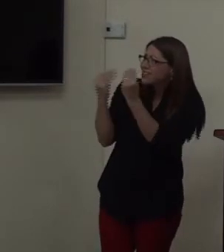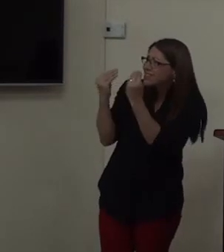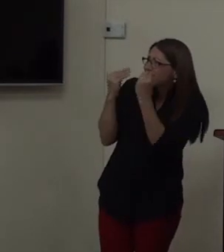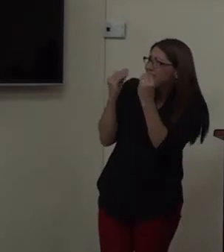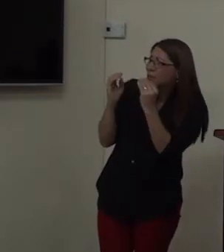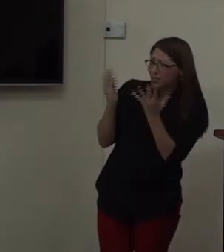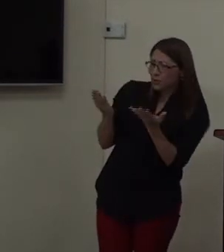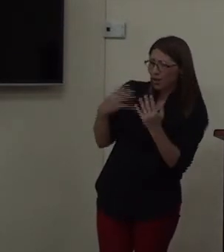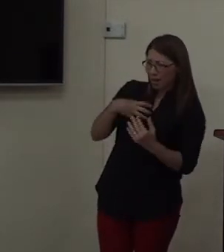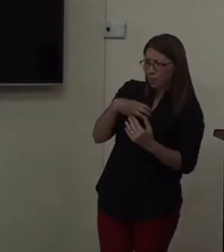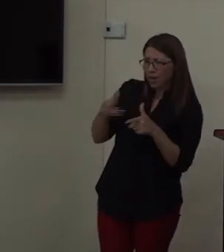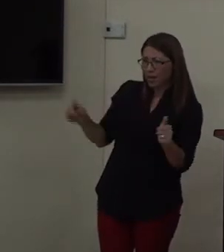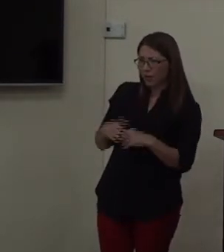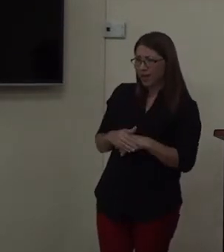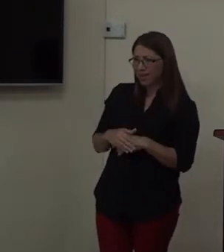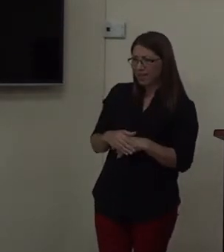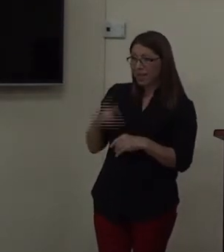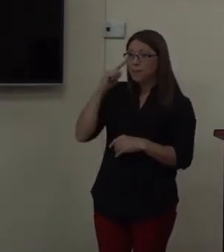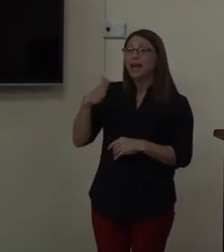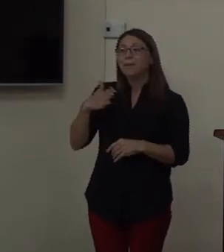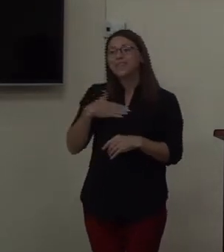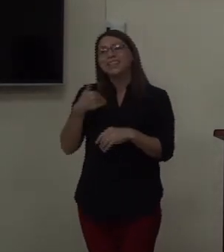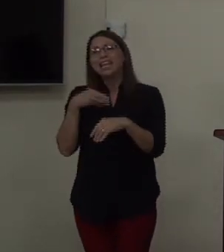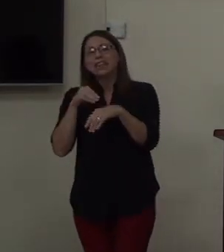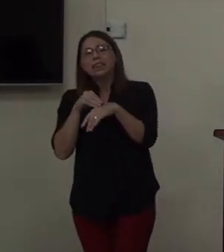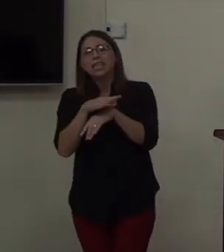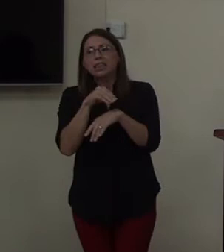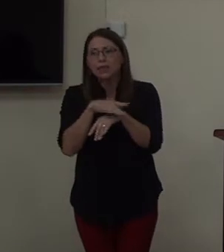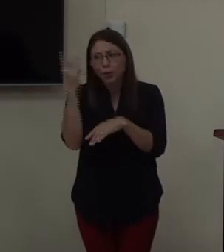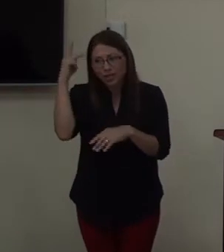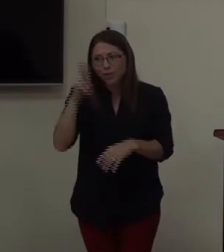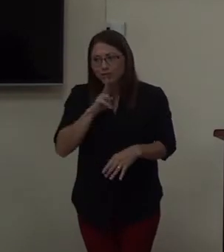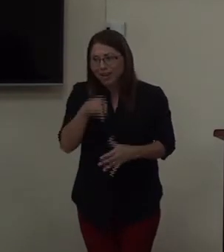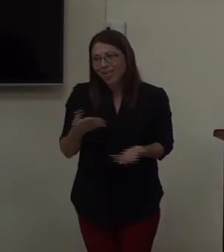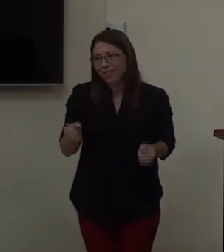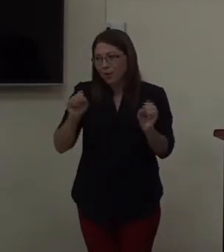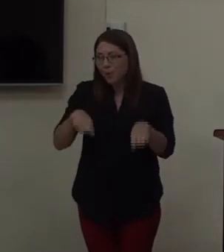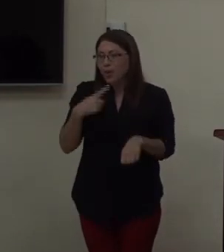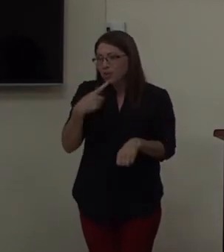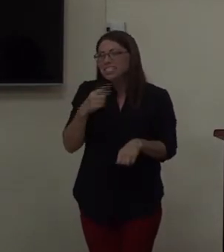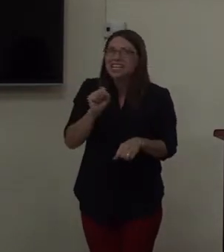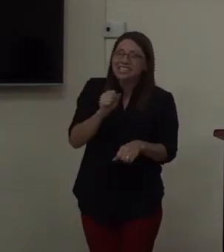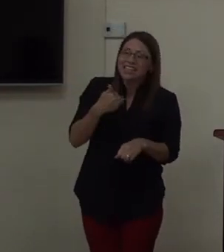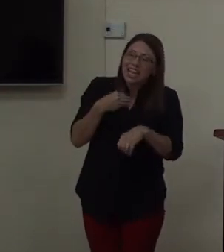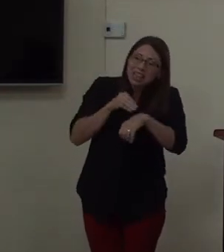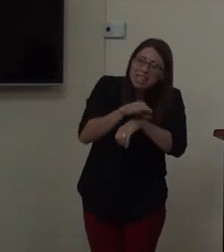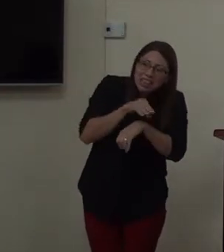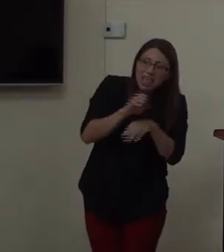mí, además de que tiene todo este tinte político en realidad, ¿verdad? Bueno, podríamos decir que viene un tinte educativo, un tinte político,